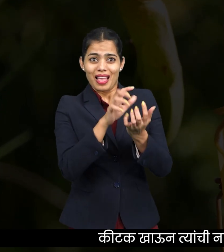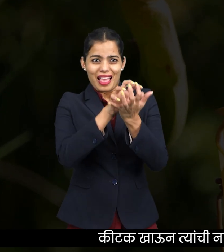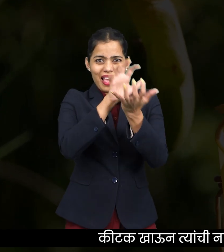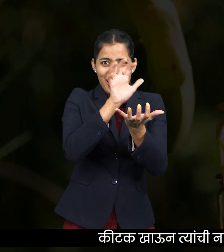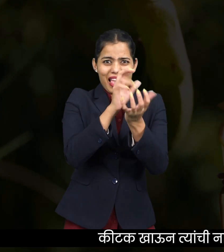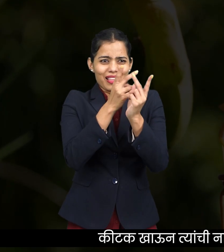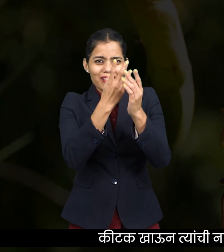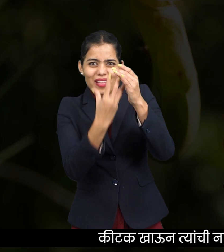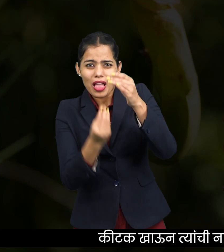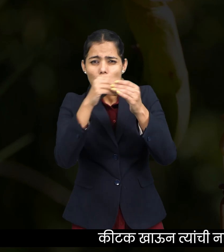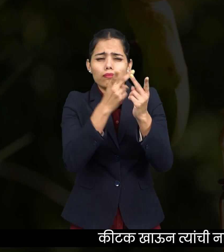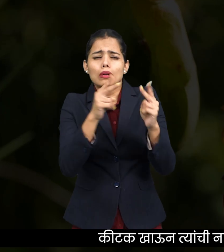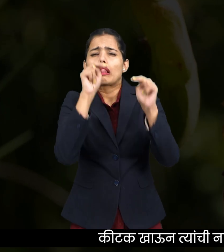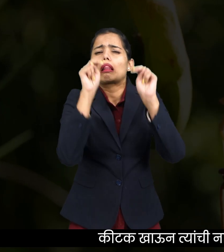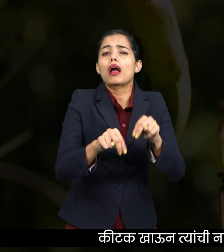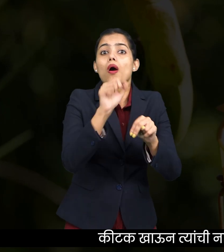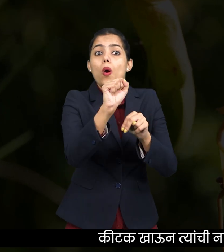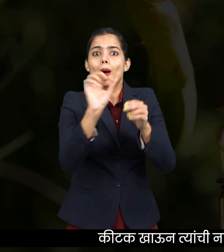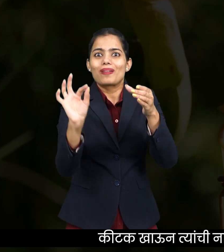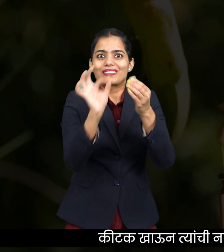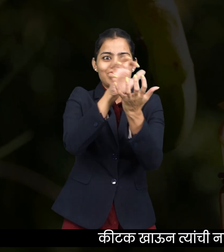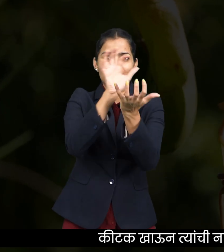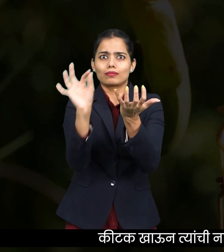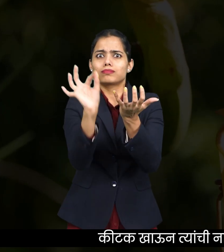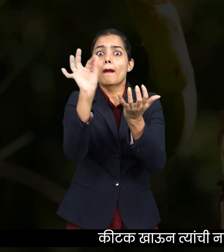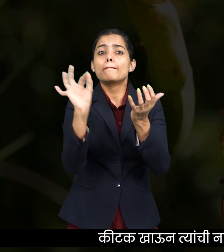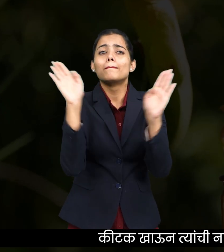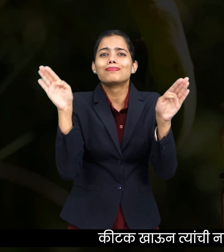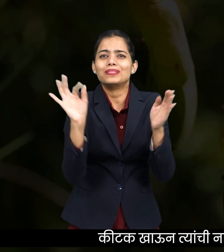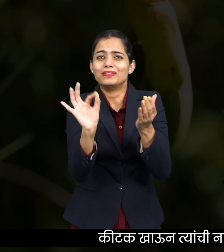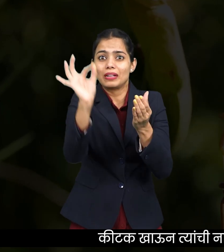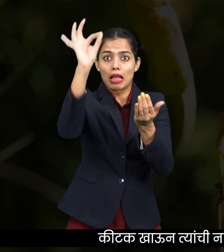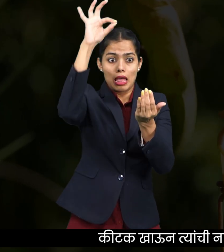कीटक खाऊन त्यांची नायट्रोजनाची गरज पूर्ण करतात.